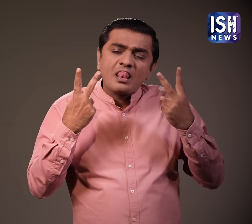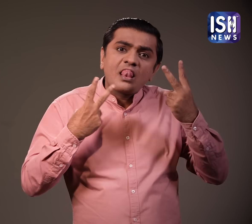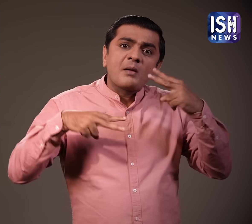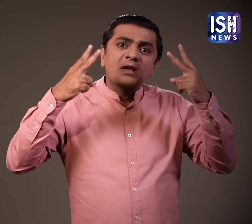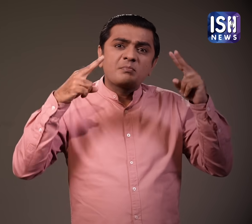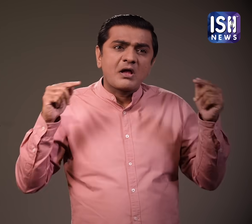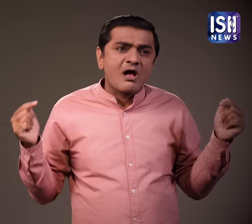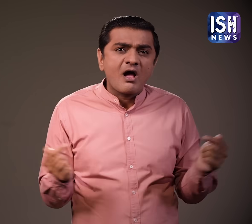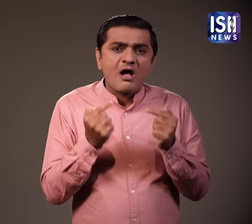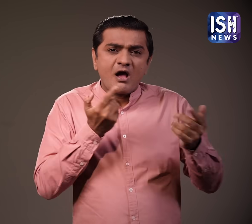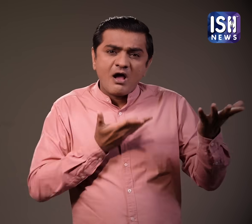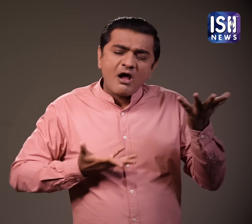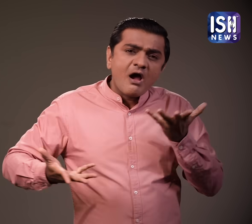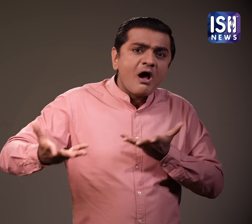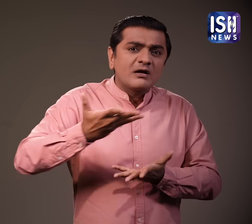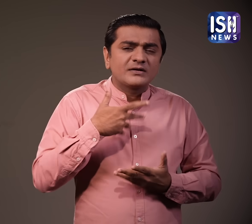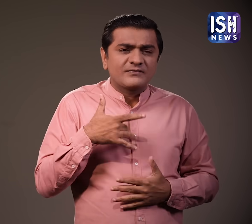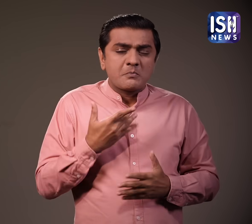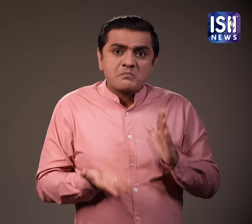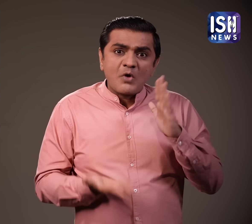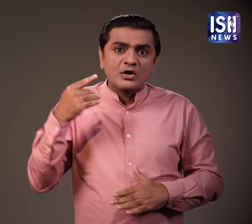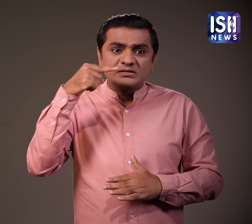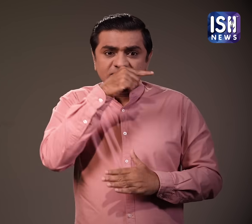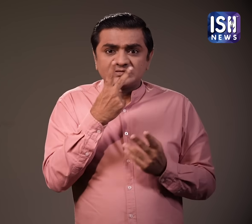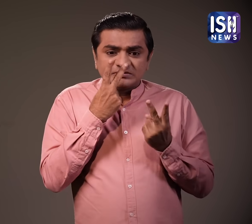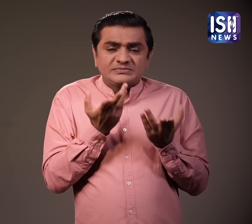लेकिन इस पर राज्यनीती करना और भी शर्मनाक है